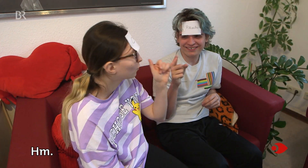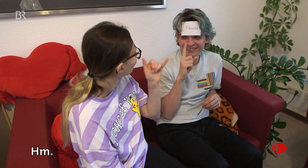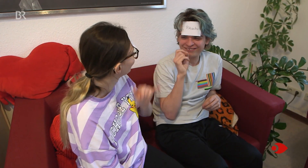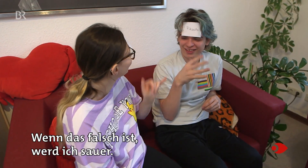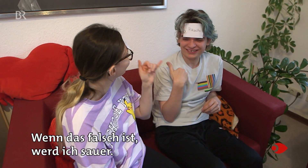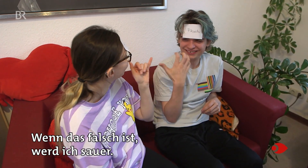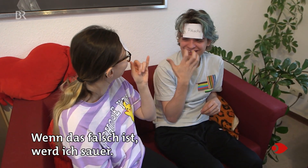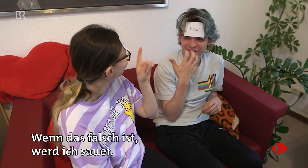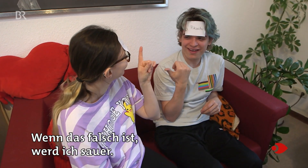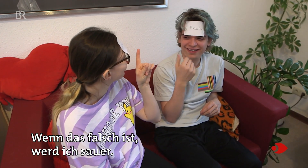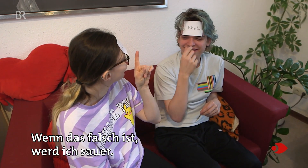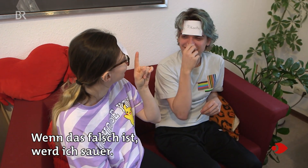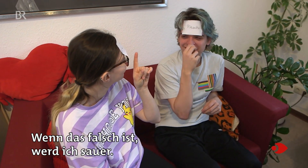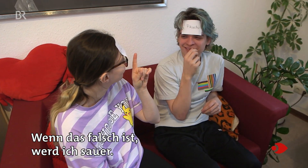Wenn das falsch ist, werde ich sauer.